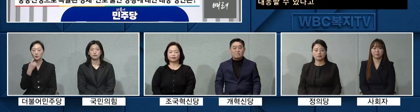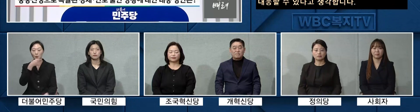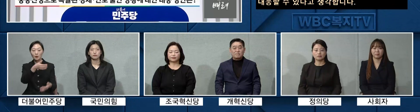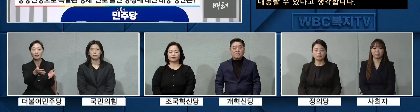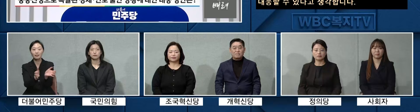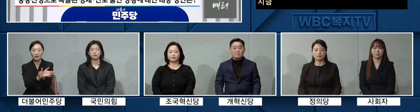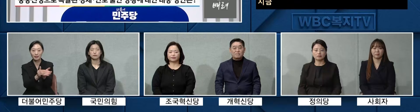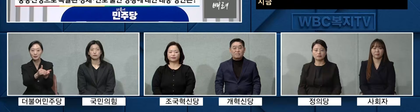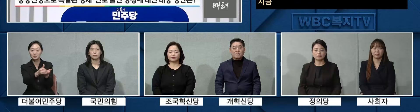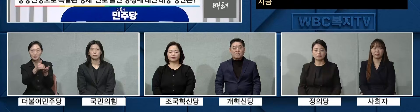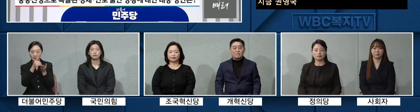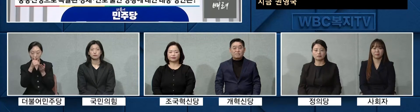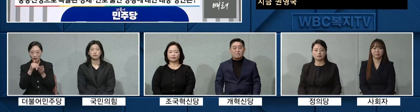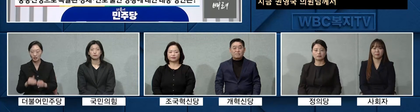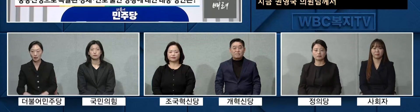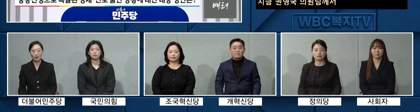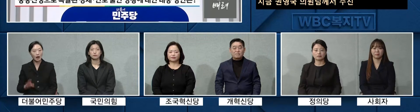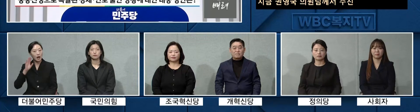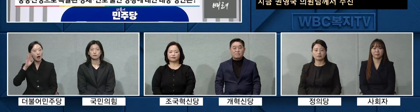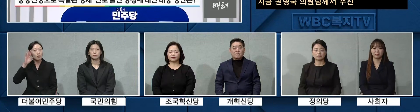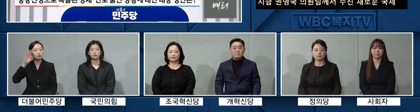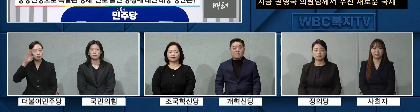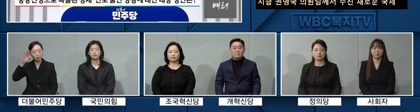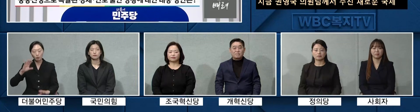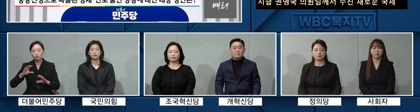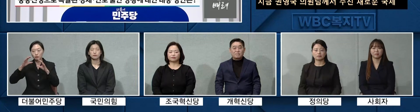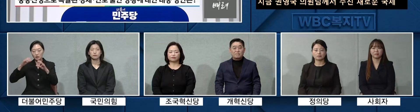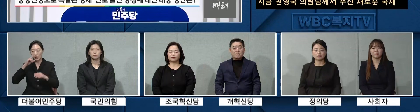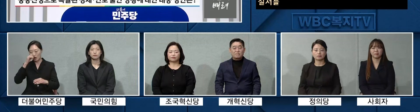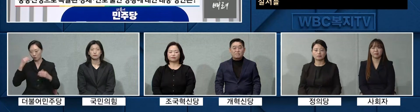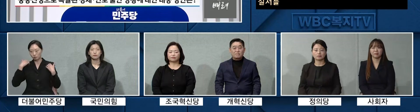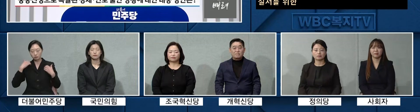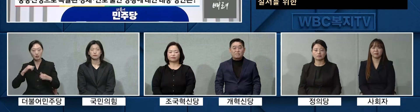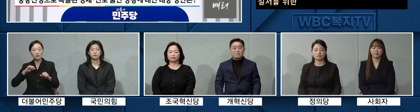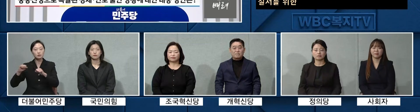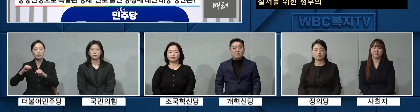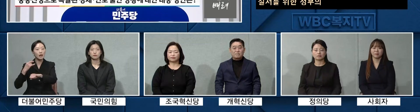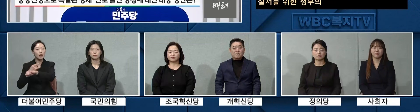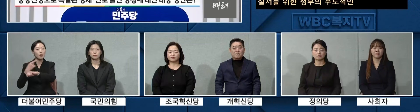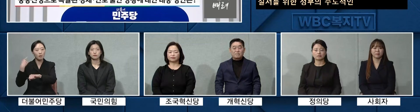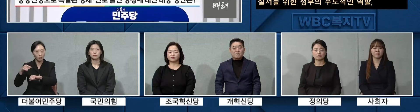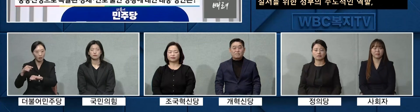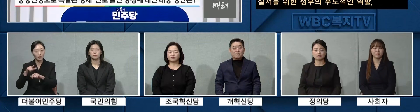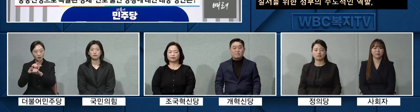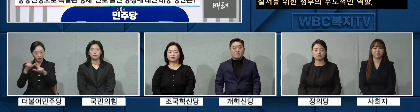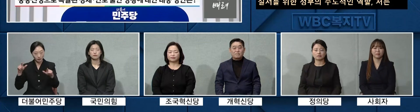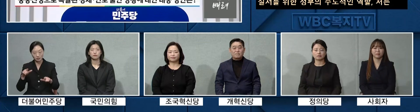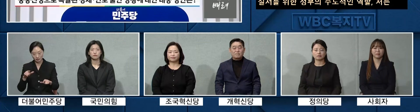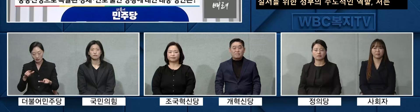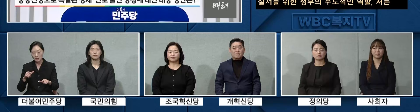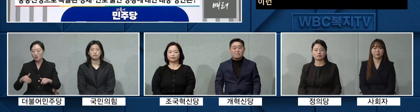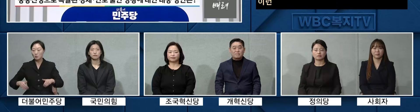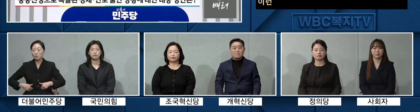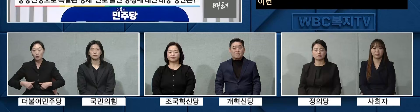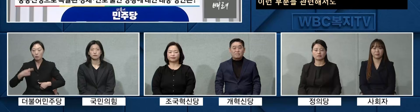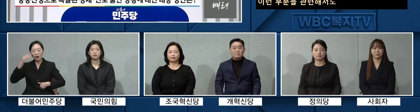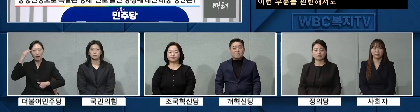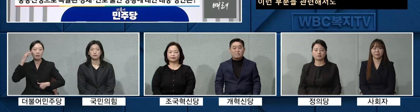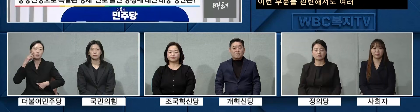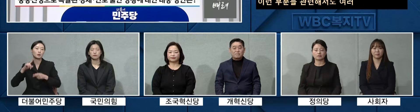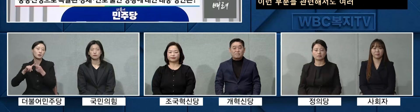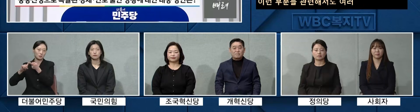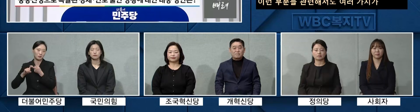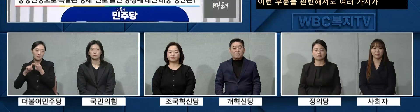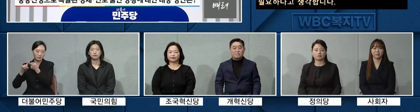주신 새로운 국제 질서를 위한 정부의 주도적인 역할, 저는 이런 부분들 관련해서도 여러 가지가 필요하다고 생각합니다. 그래서 최근에